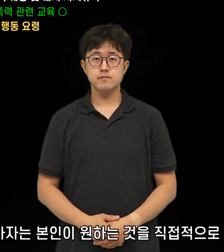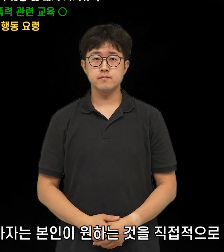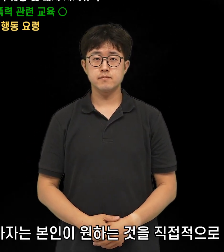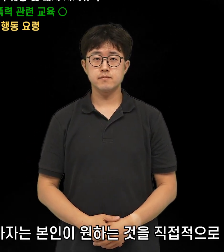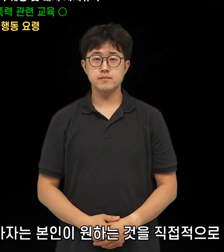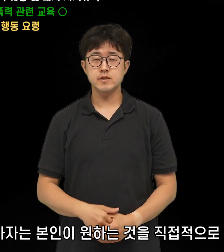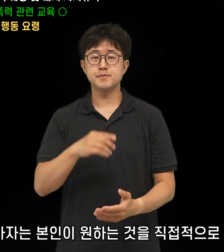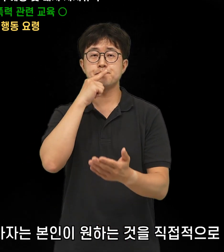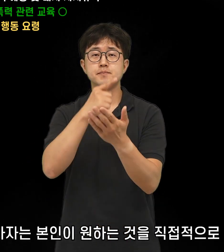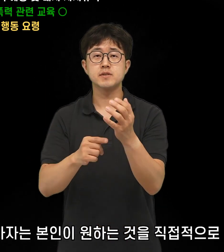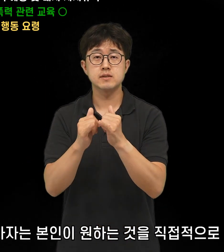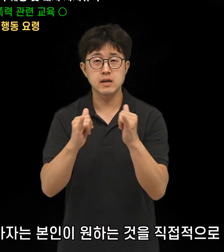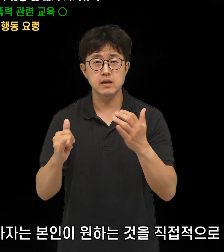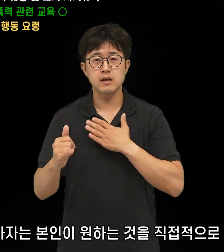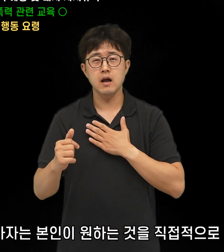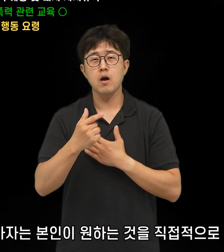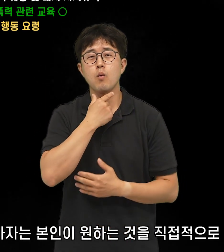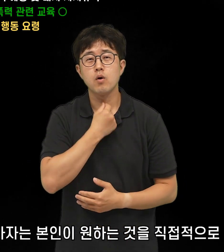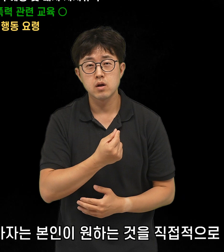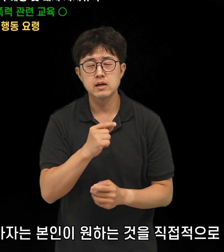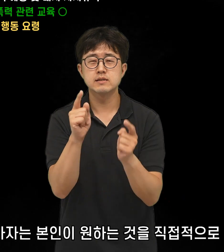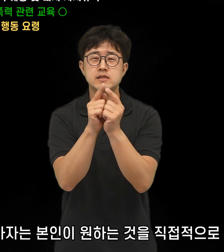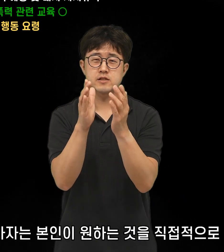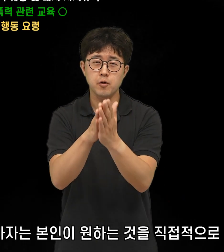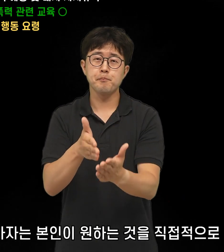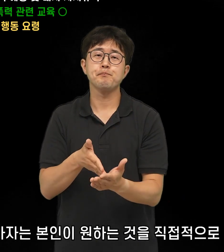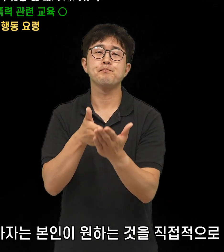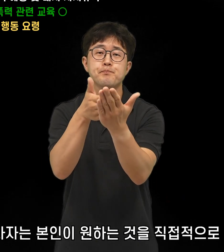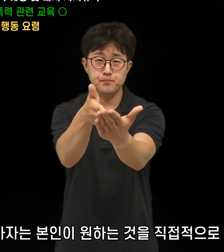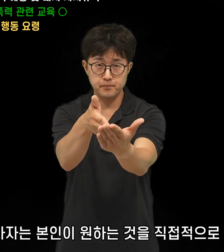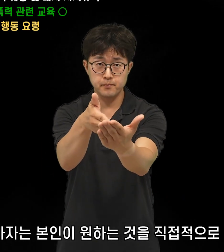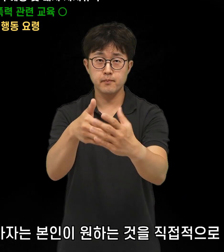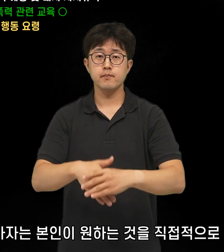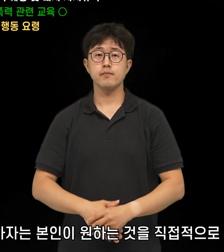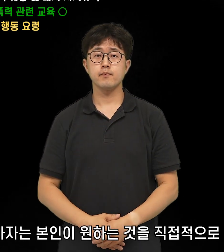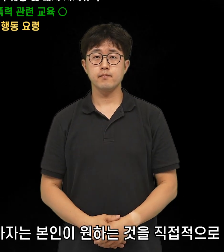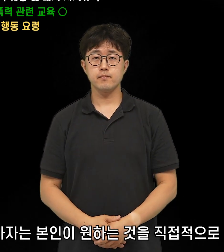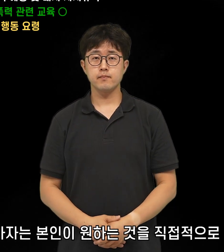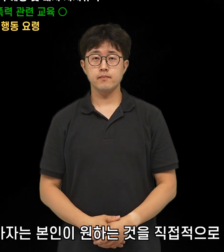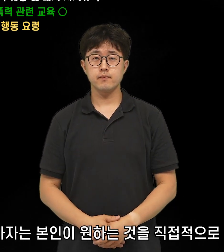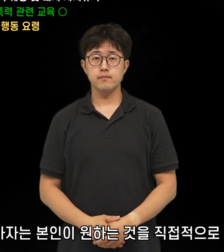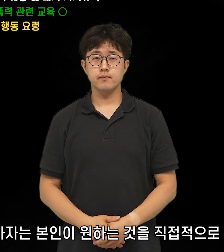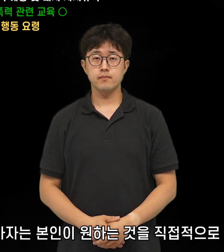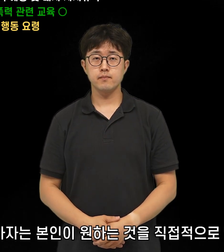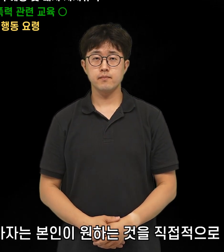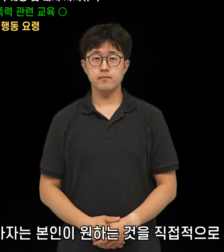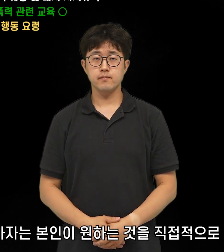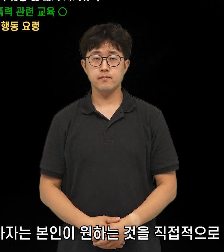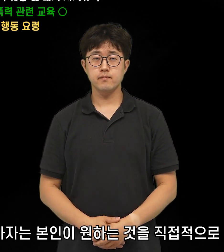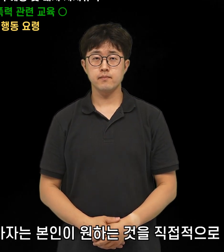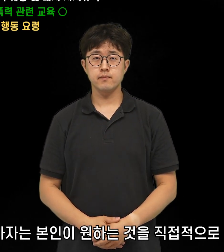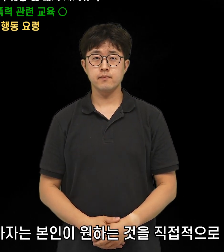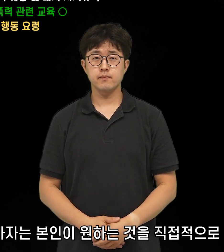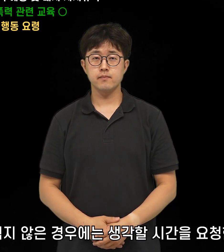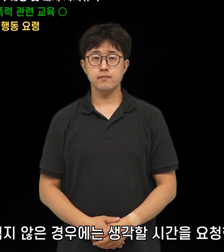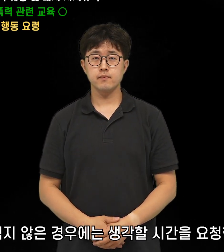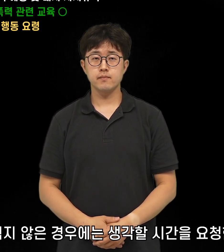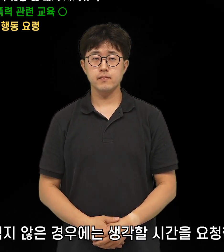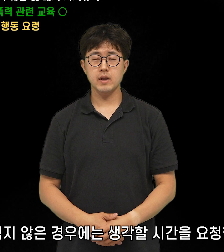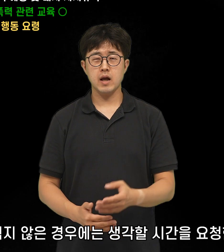4. 피해 당사자는 본인이 원하는 것을 직접적으로 말하며 판단이 쉽지